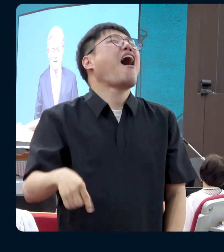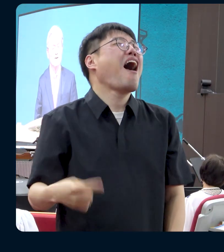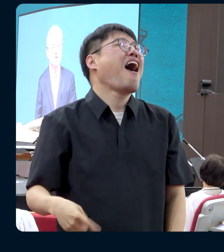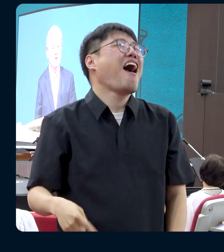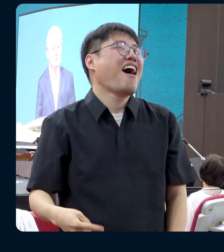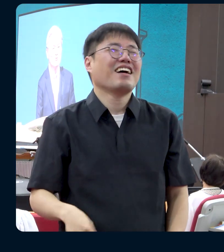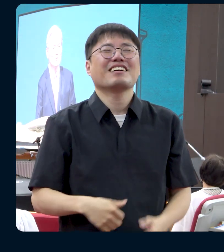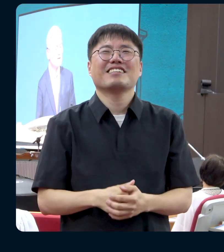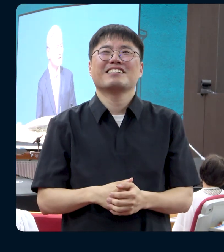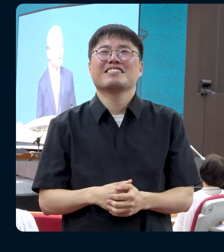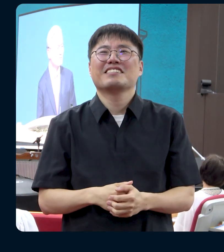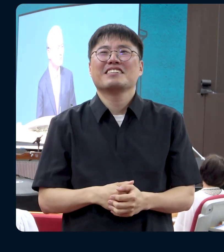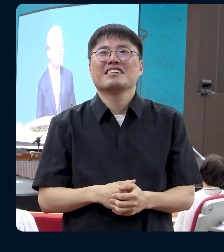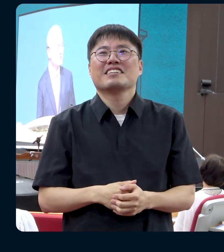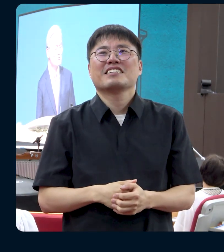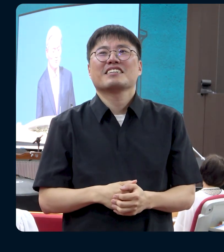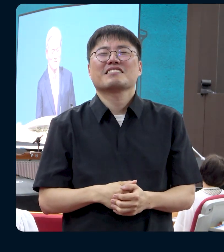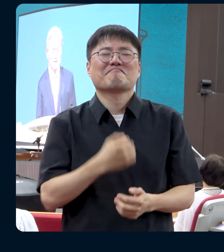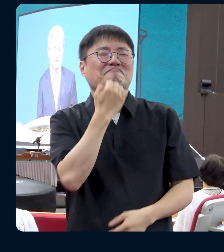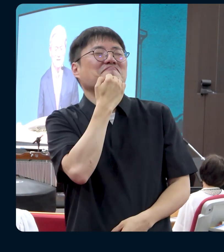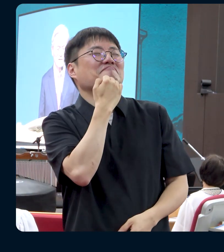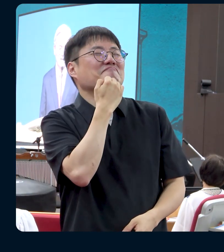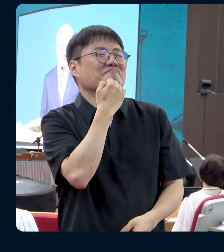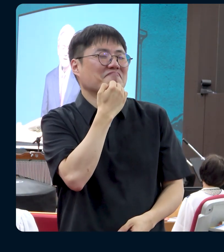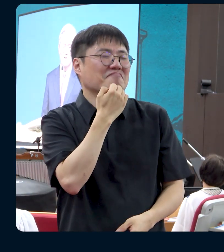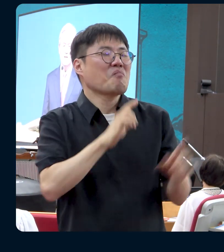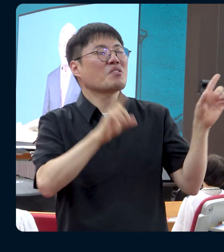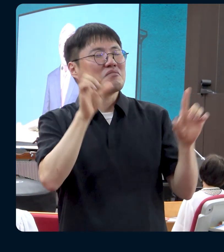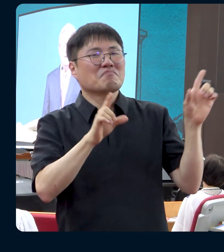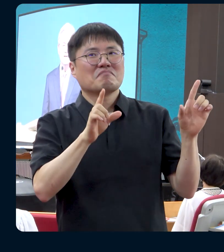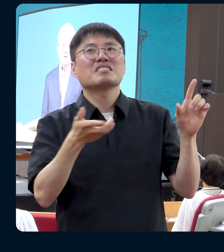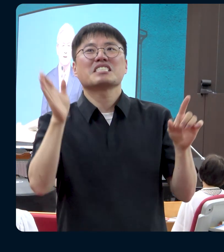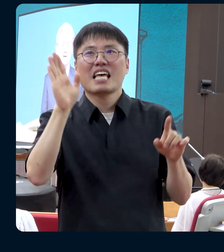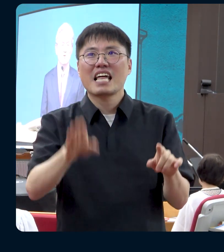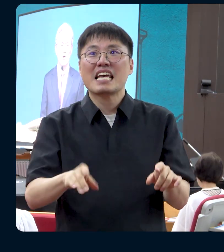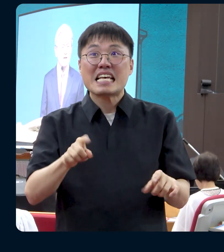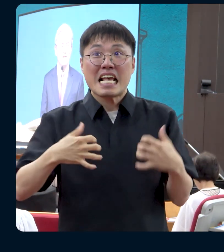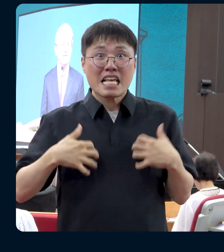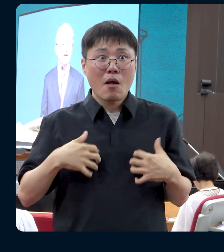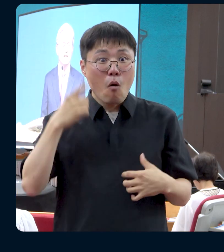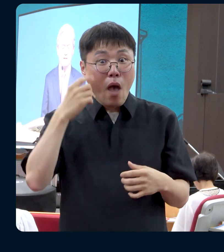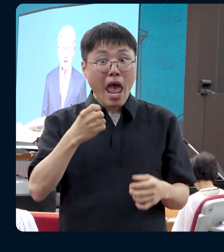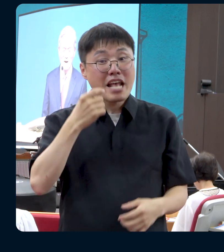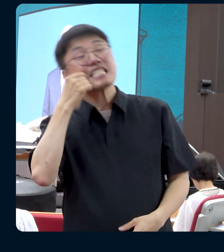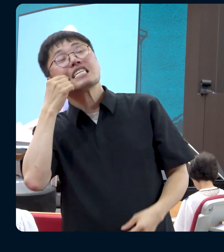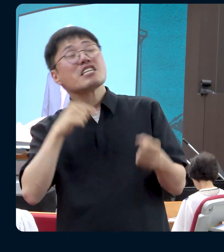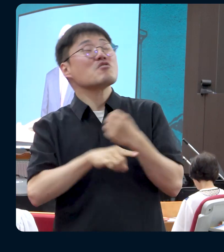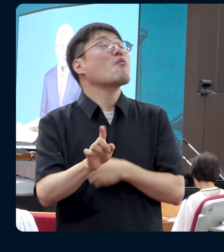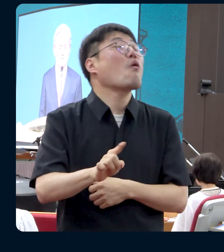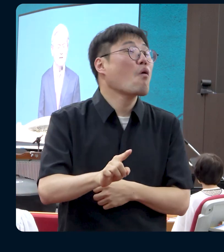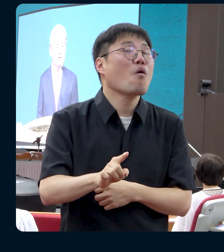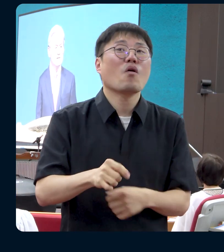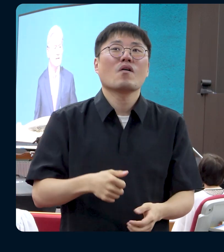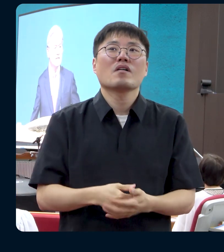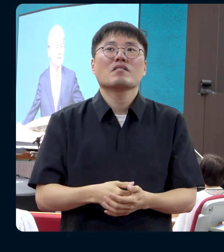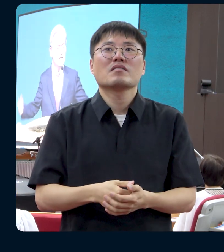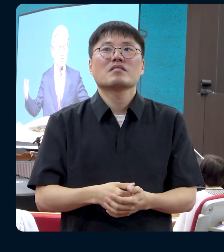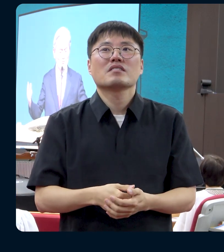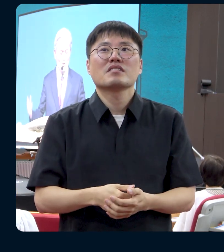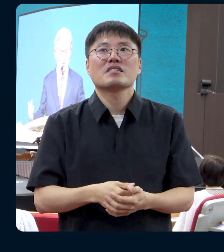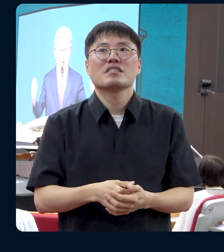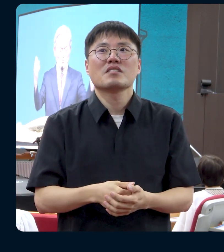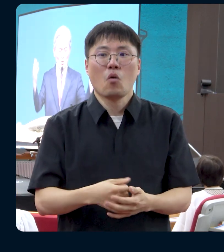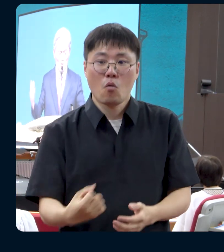악물고 패고 있는지 정말 너무 우스운. 근데 이 게임이 왜 이렇게 인기가 있느냐?